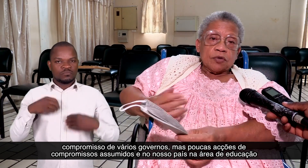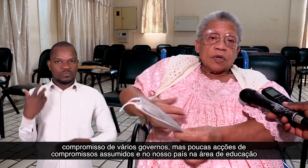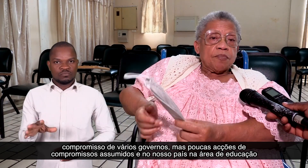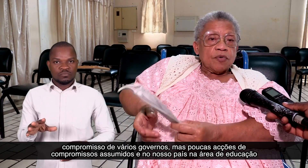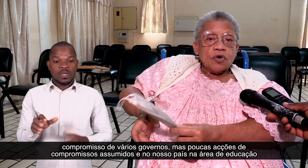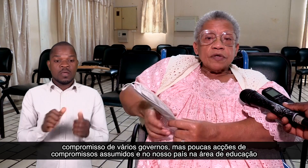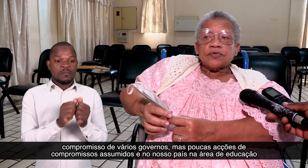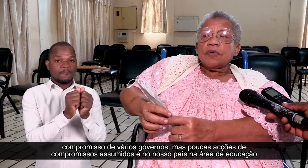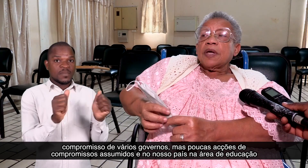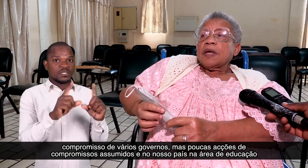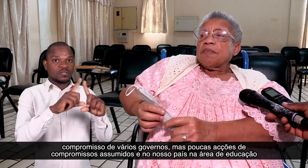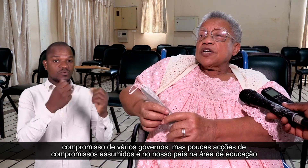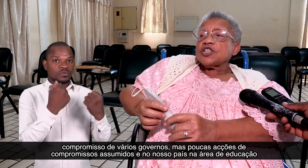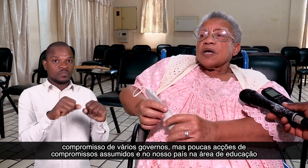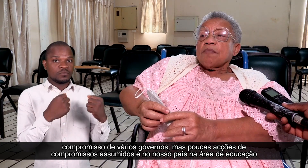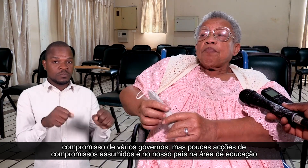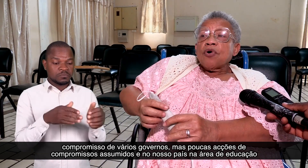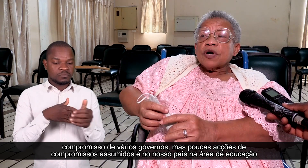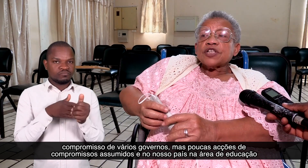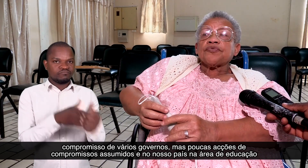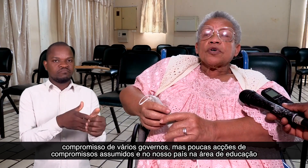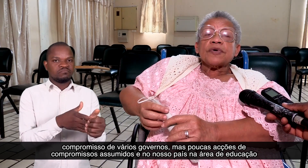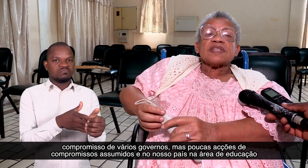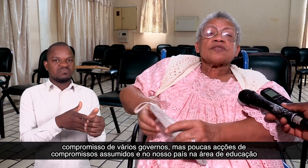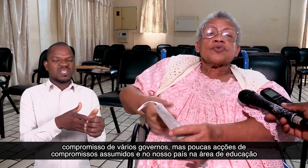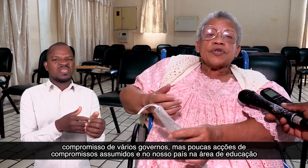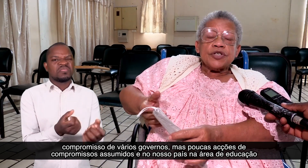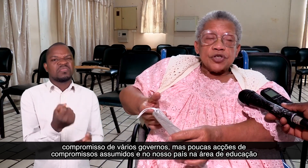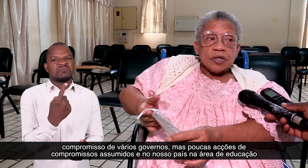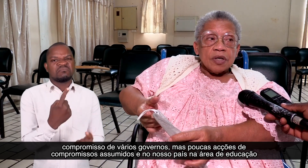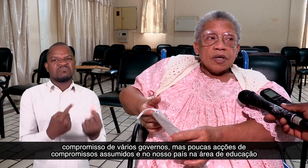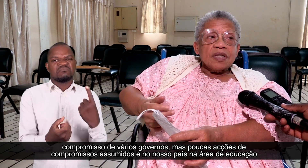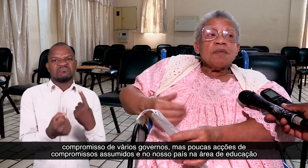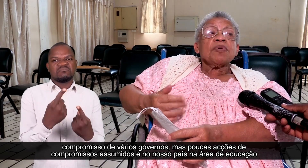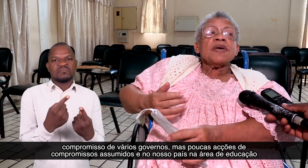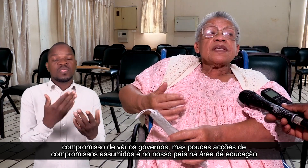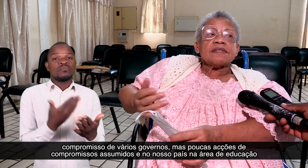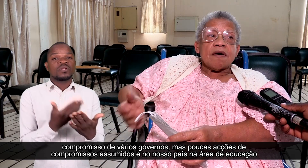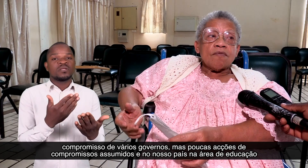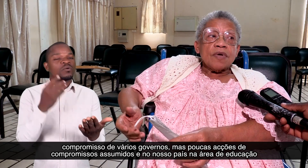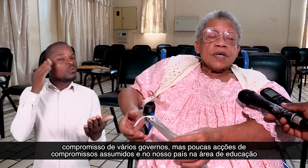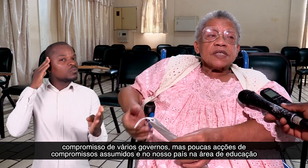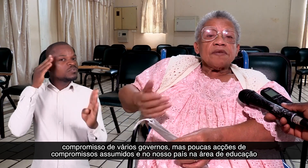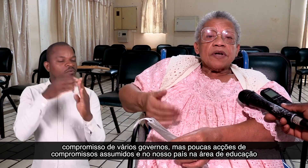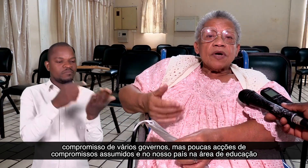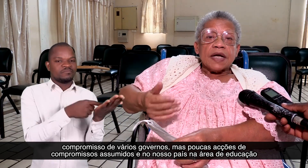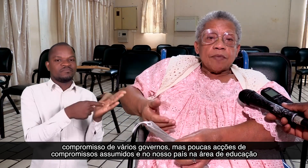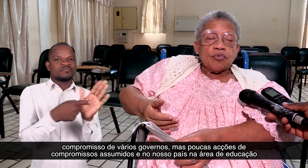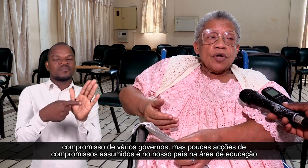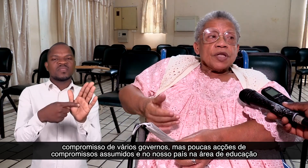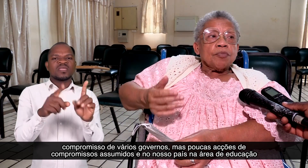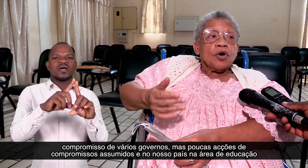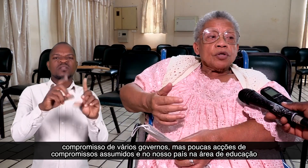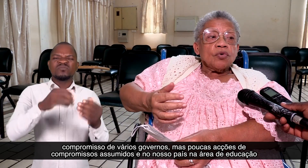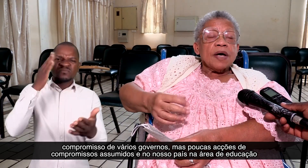em particular pelo nosso, mas poucas foram as ações de implementação que se levaram a